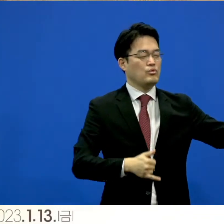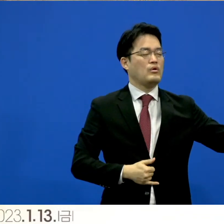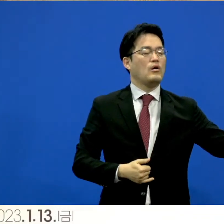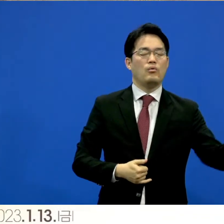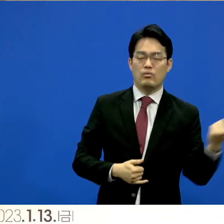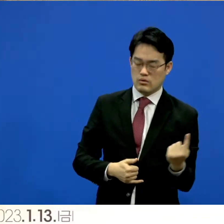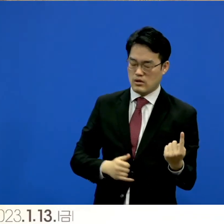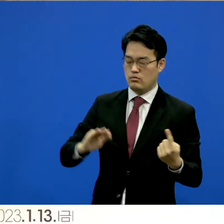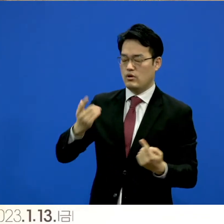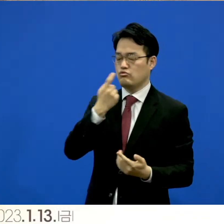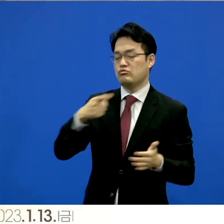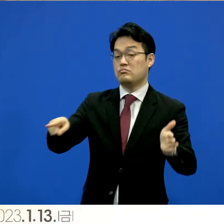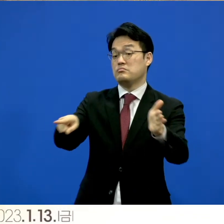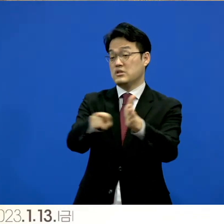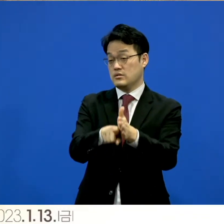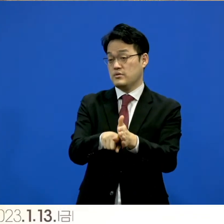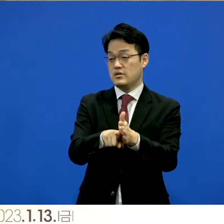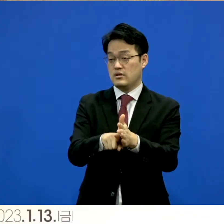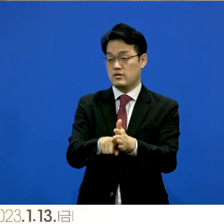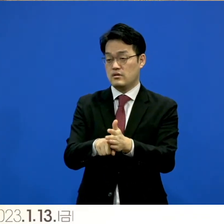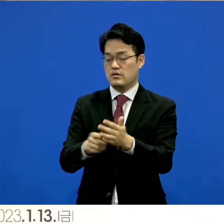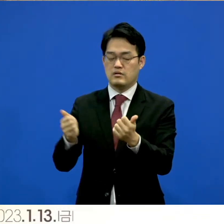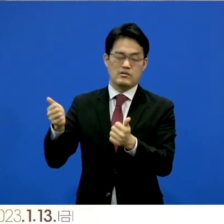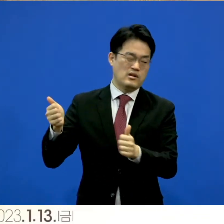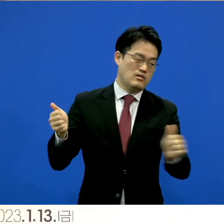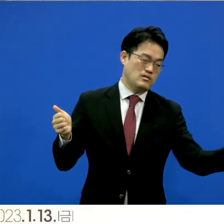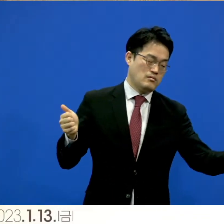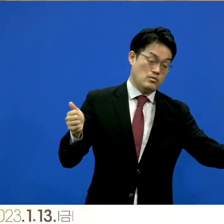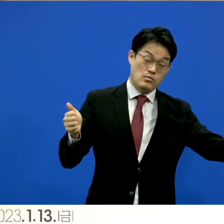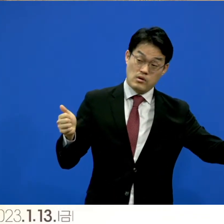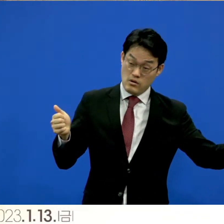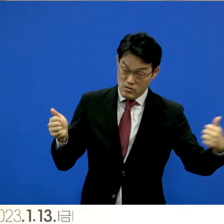곳인가? 우리에게는 문턱이 없는가?